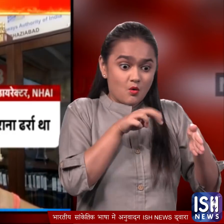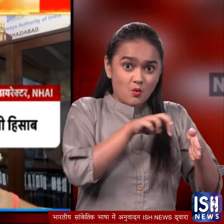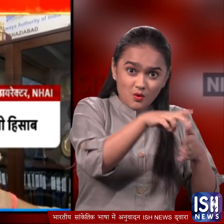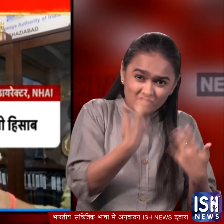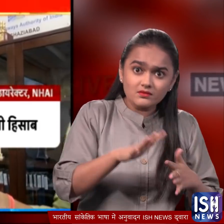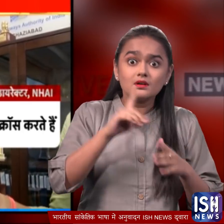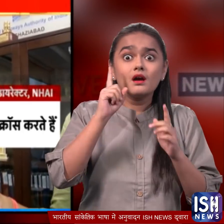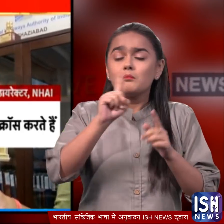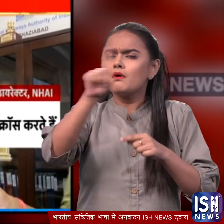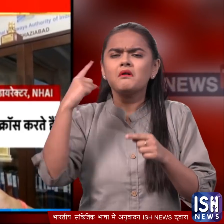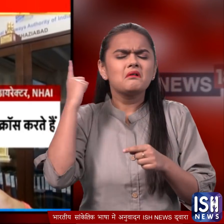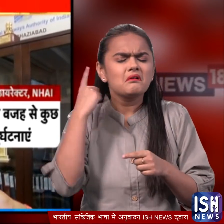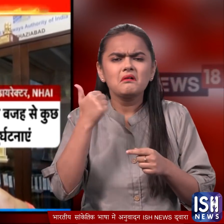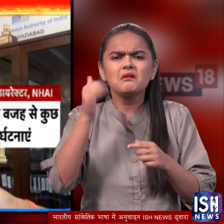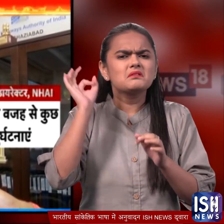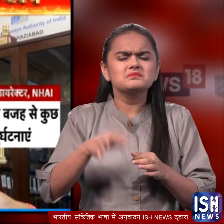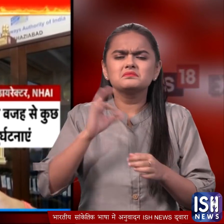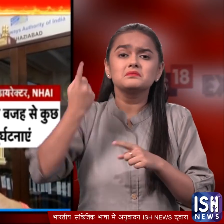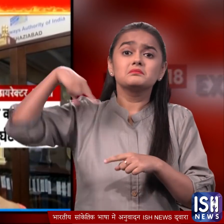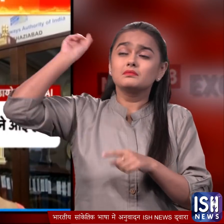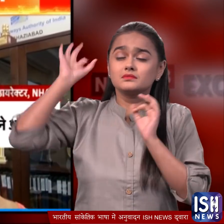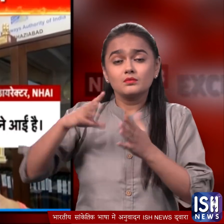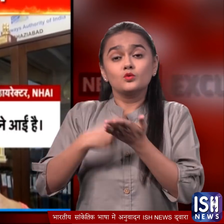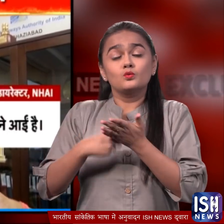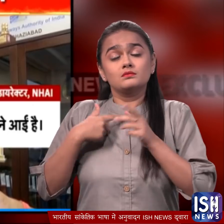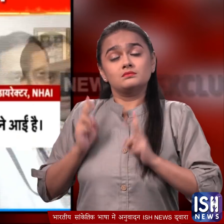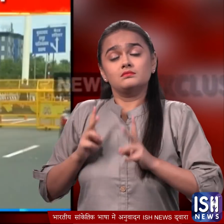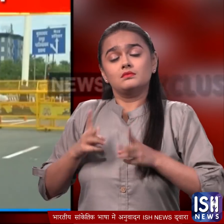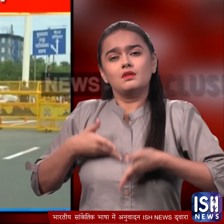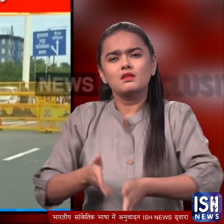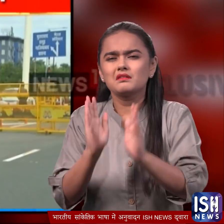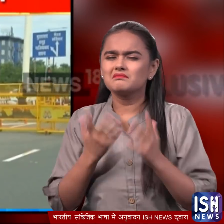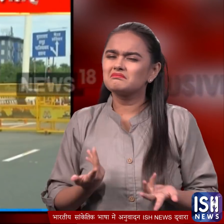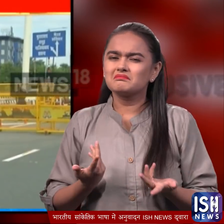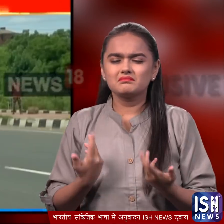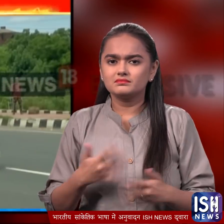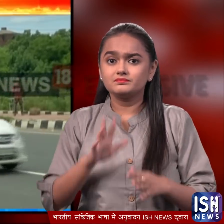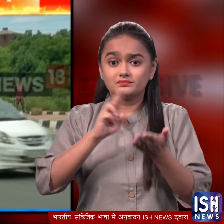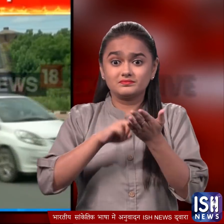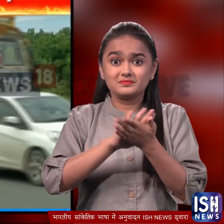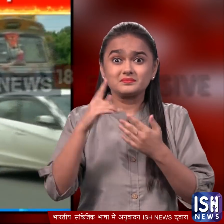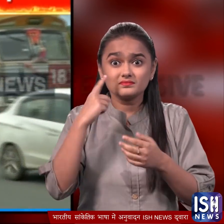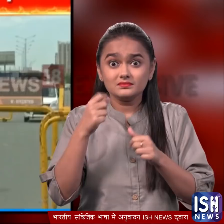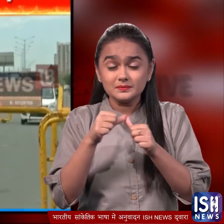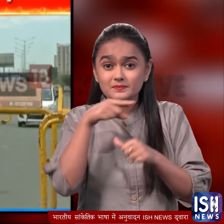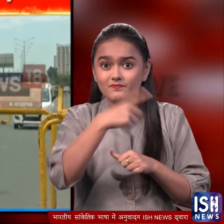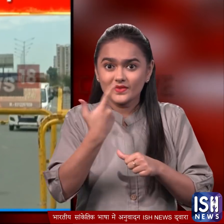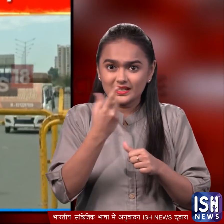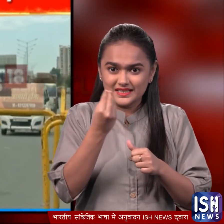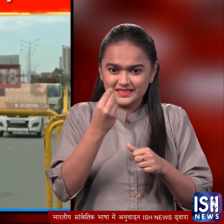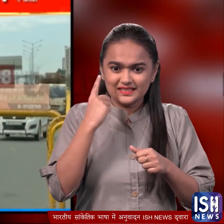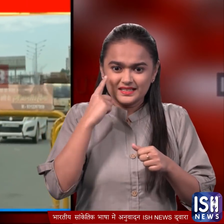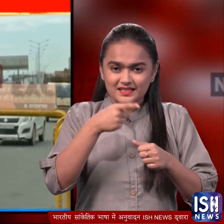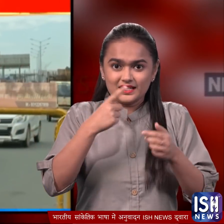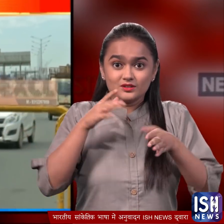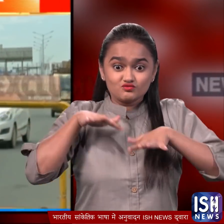था, उसी के हिसाब से क्रॉस करते हैं, जिसकी वजह से कुछ दुर्घटनाएं हमारे सामने आई हैं। NHAI ने अपनी ओर से 60 मार्शल तैनात किए हैं, जो शिफ्ट में